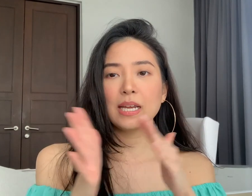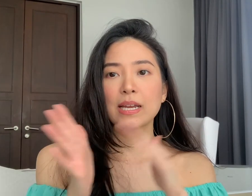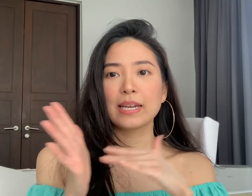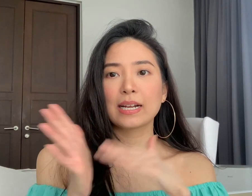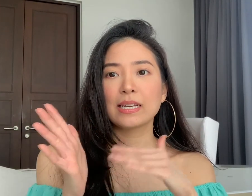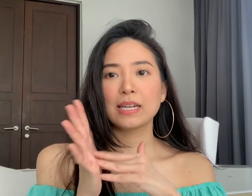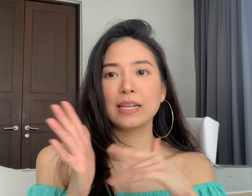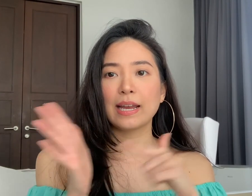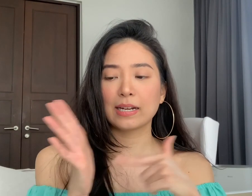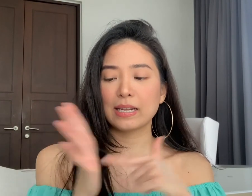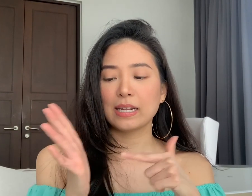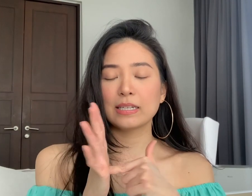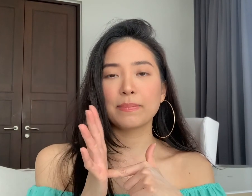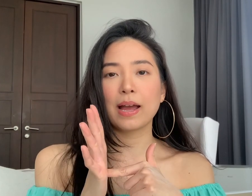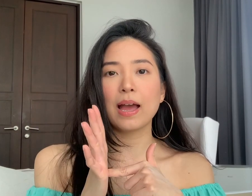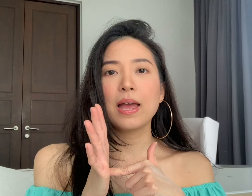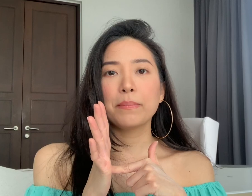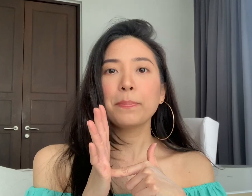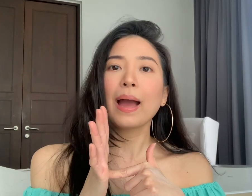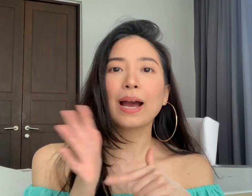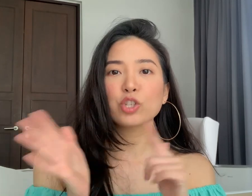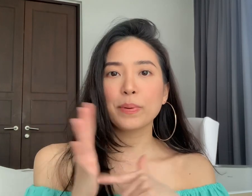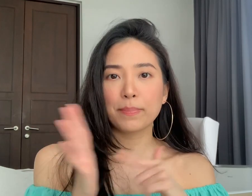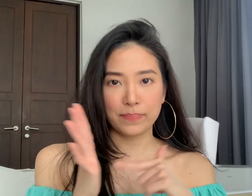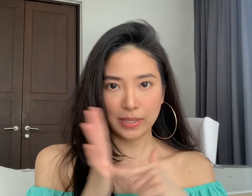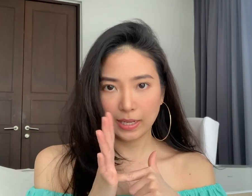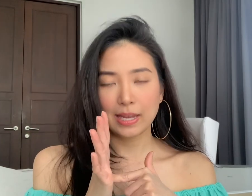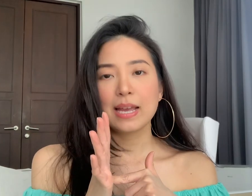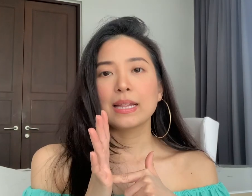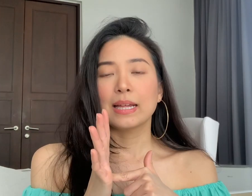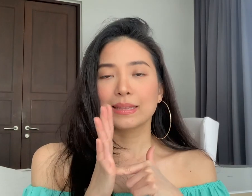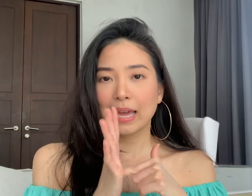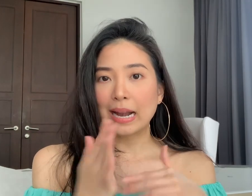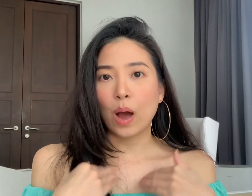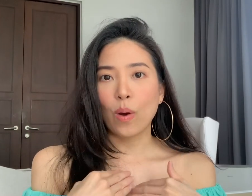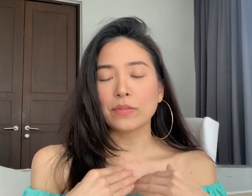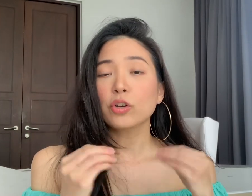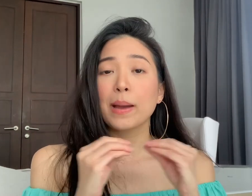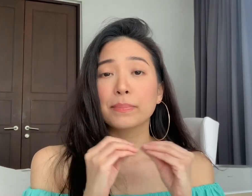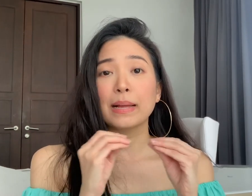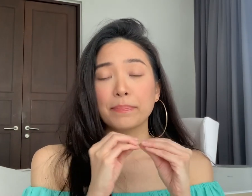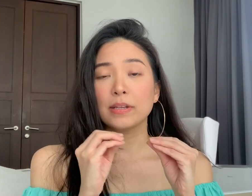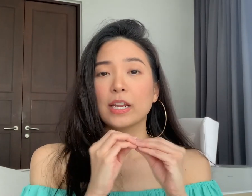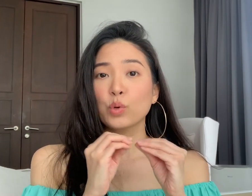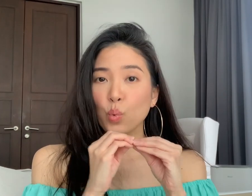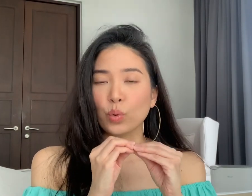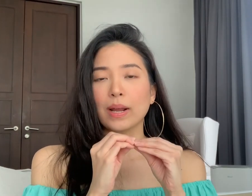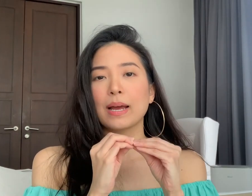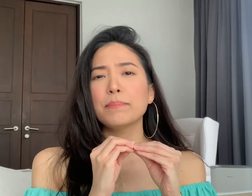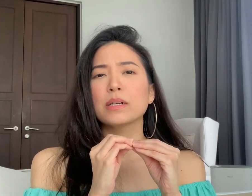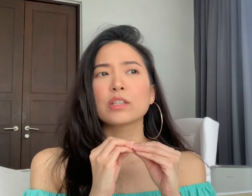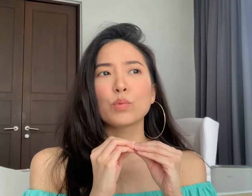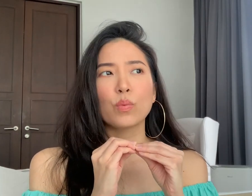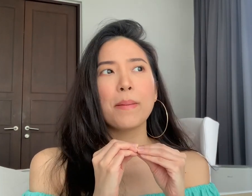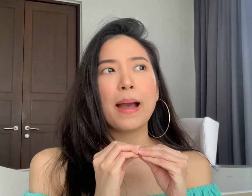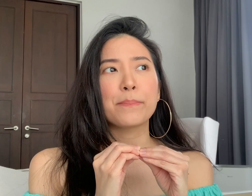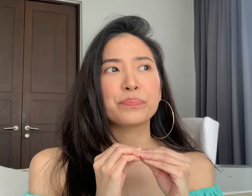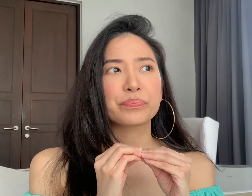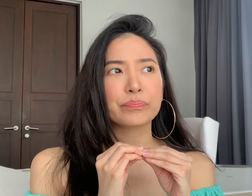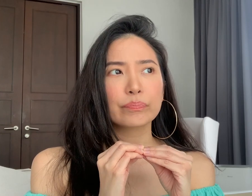crampingพาเขชอฝ Salesforceแต่ เราตองทำกับ WYT ถูกค sharks ดลู chuck.